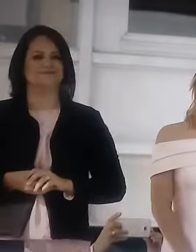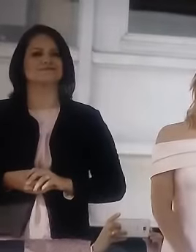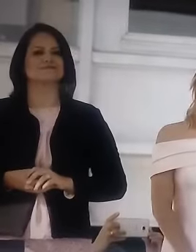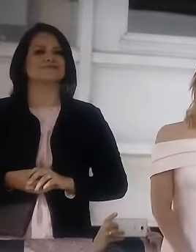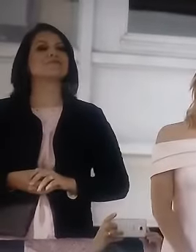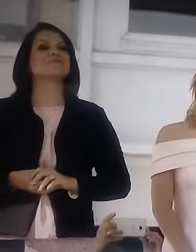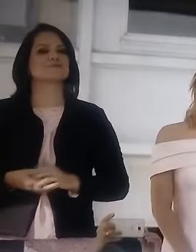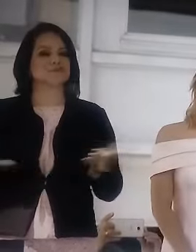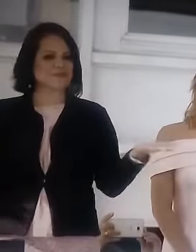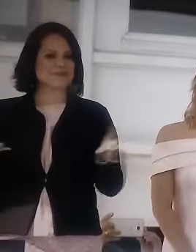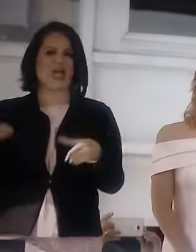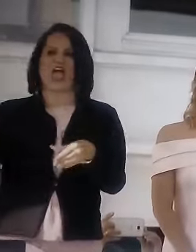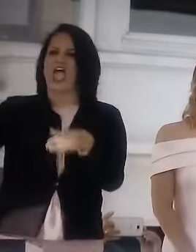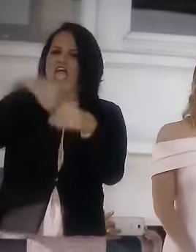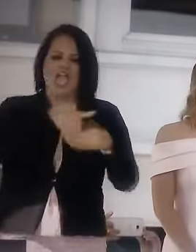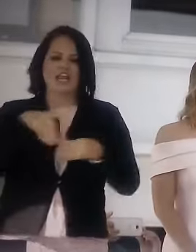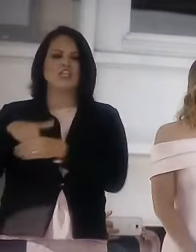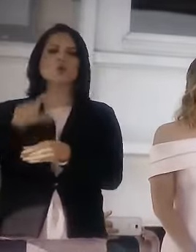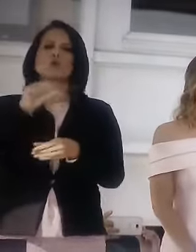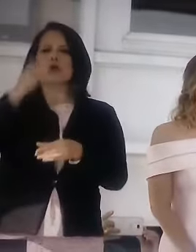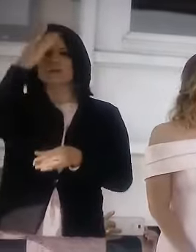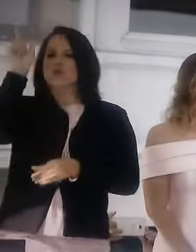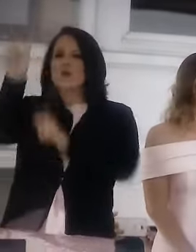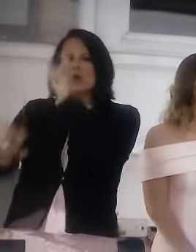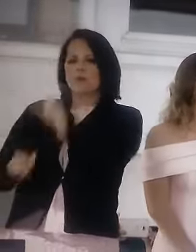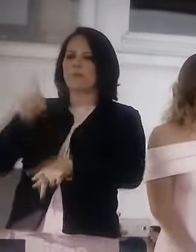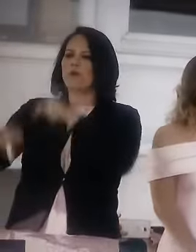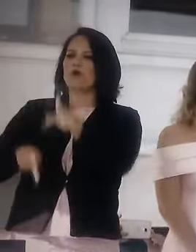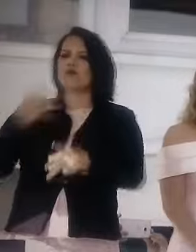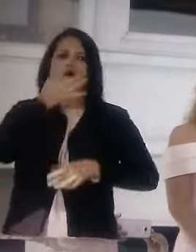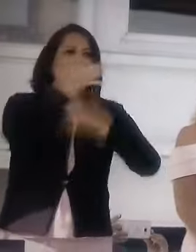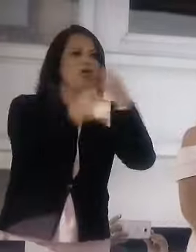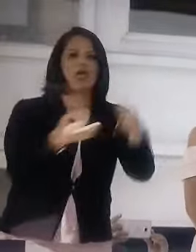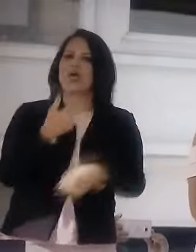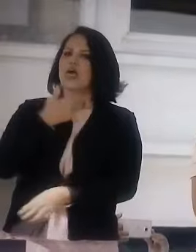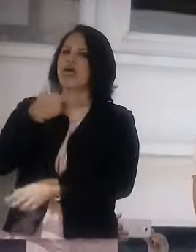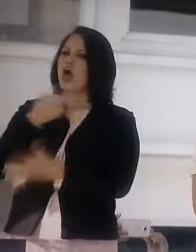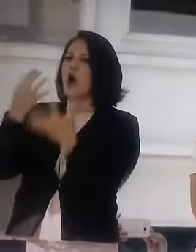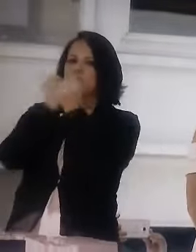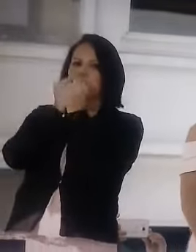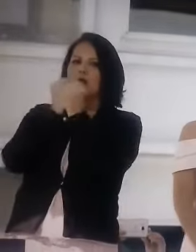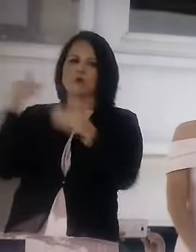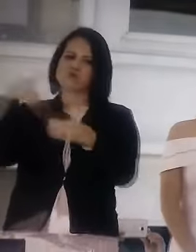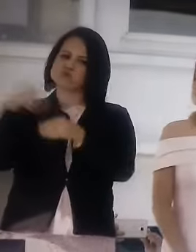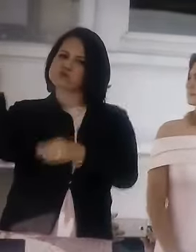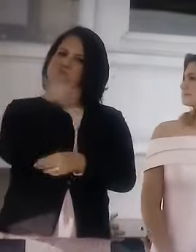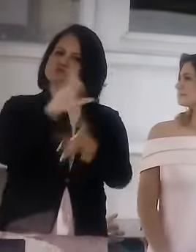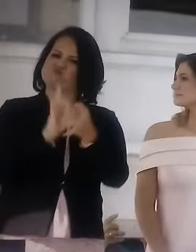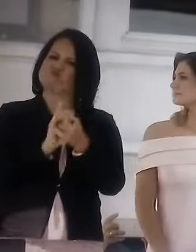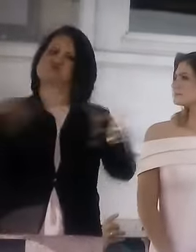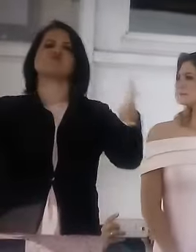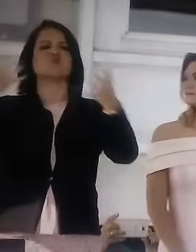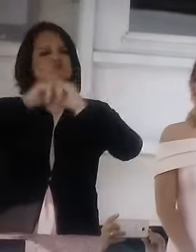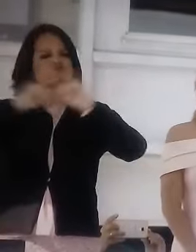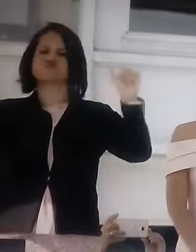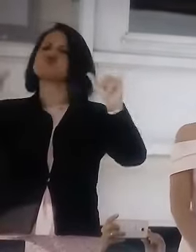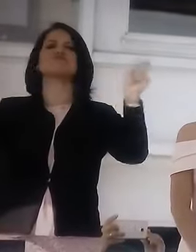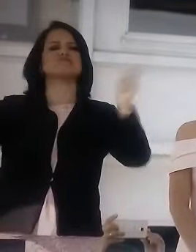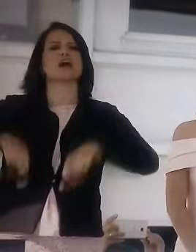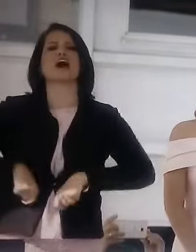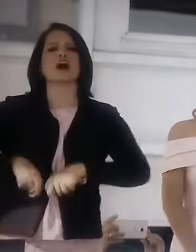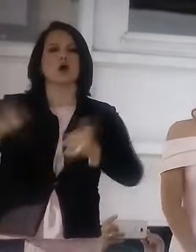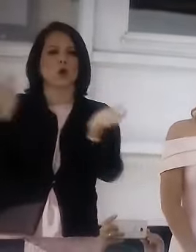As eleições deram voz a quem não era ouvido. É a voz das ruas e das urnas foi muito